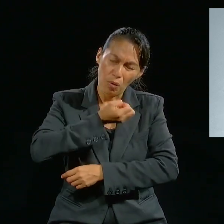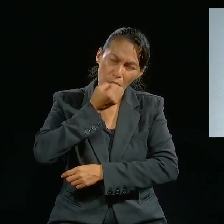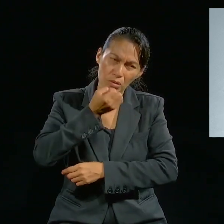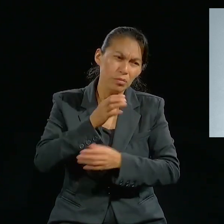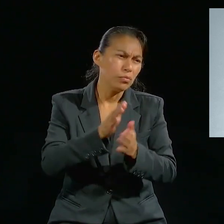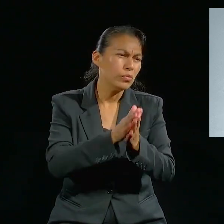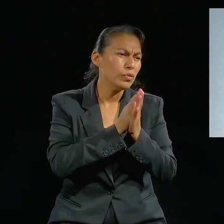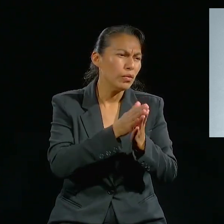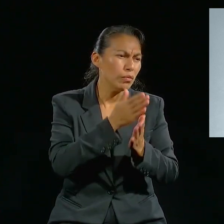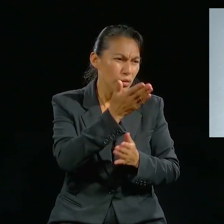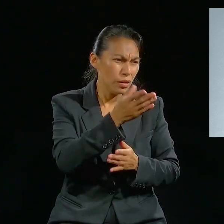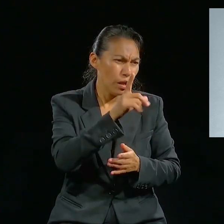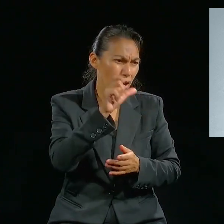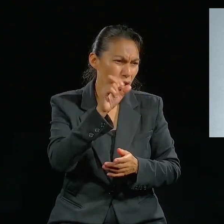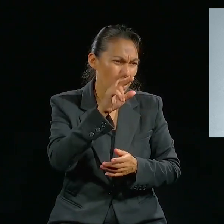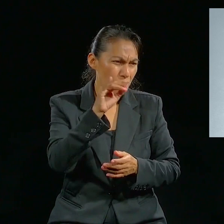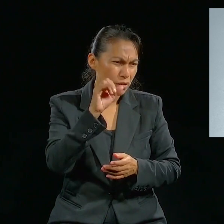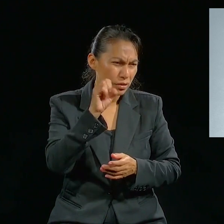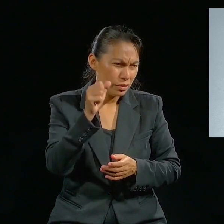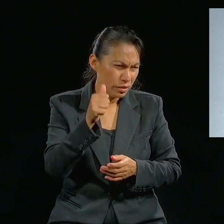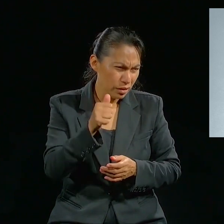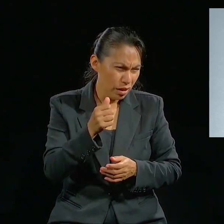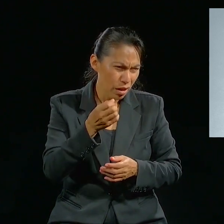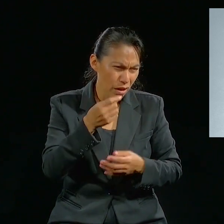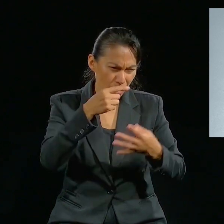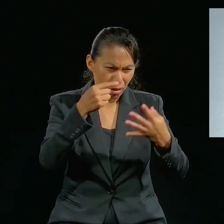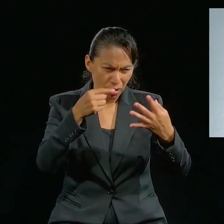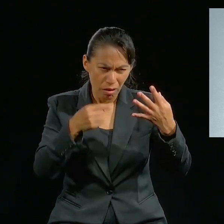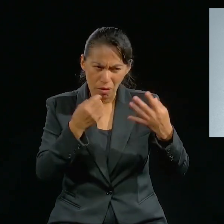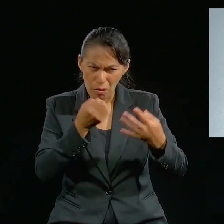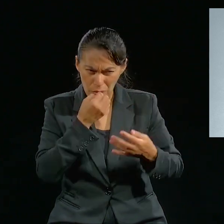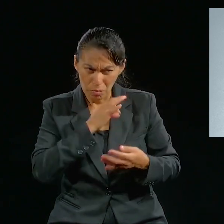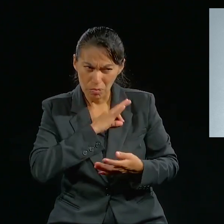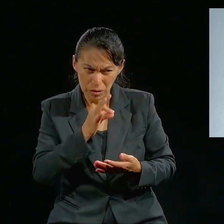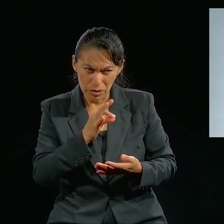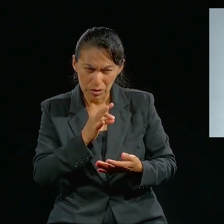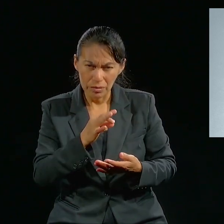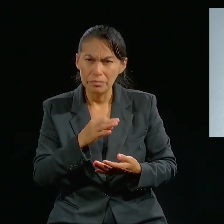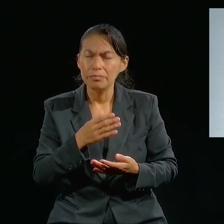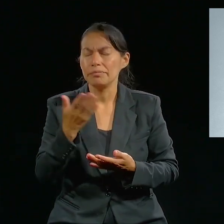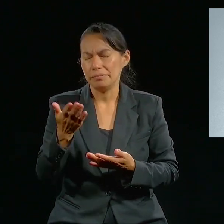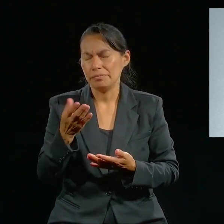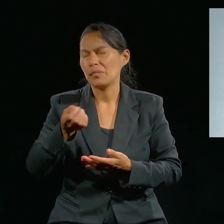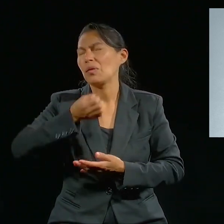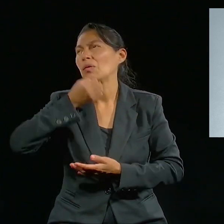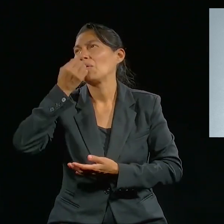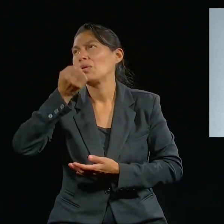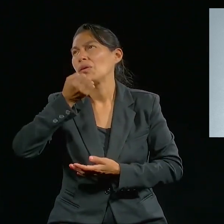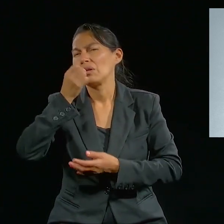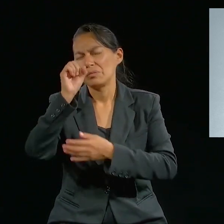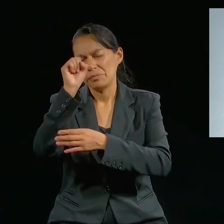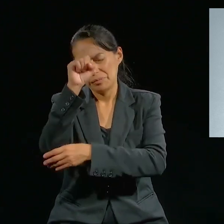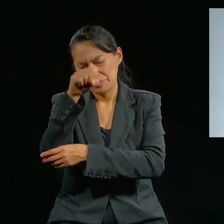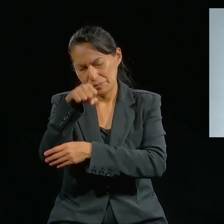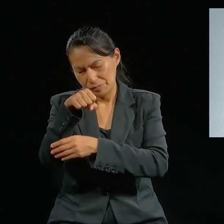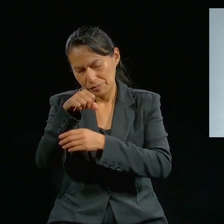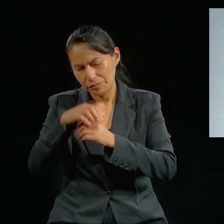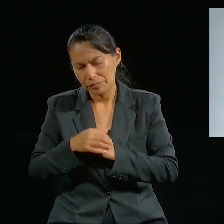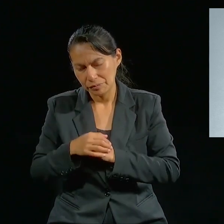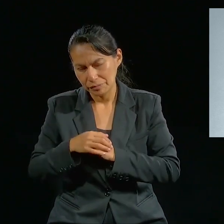¿puedes orar Larisa por estas peticiones? vamos a orar inclinemos el rostro por favor